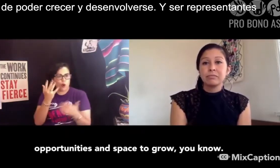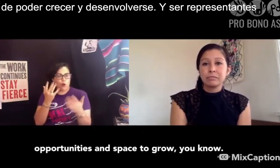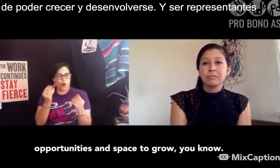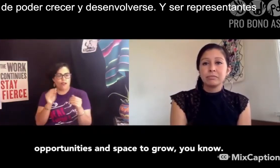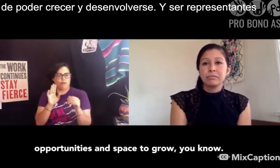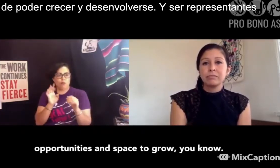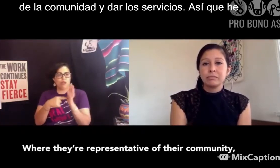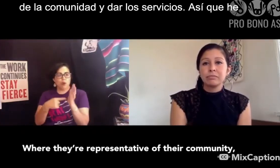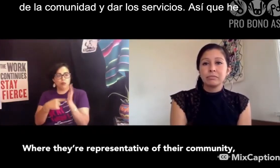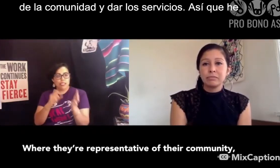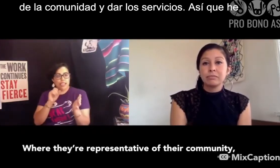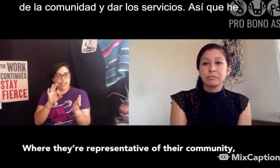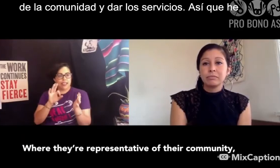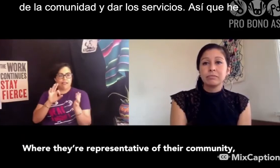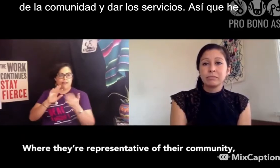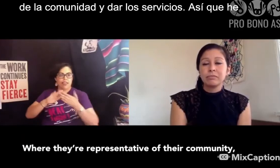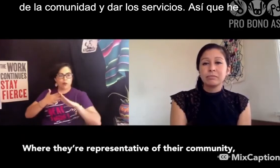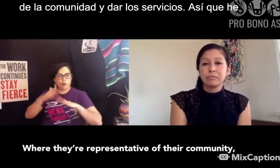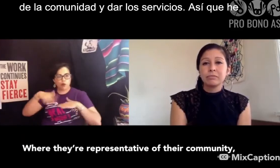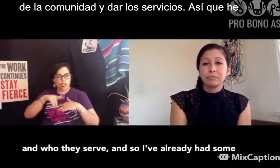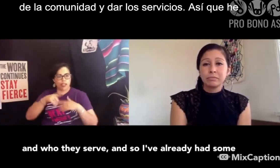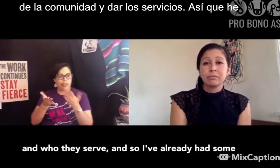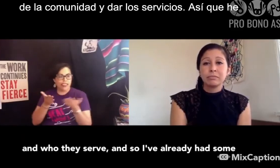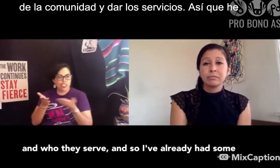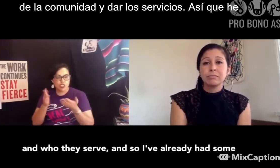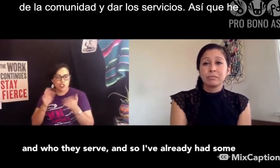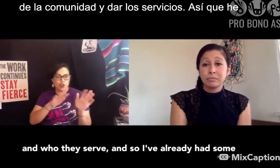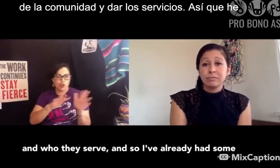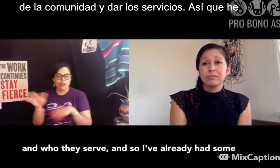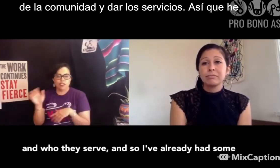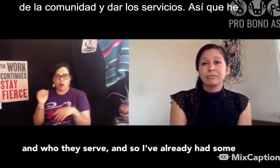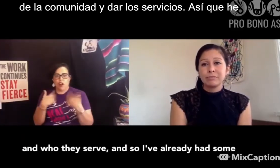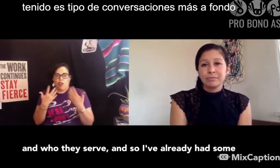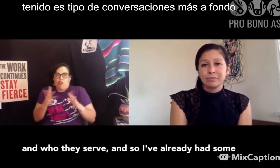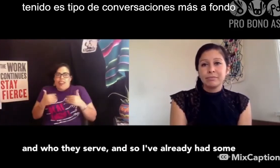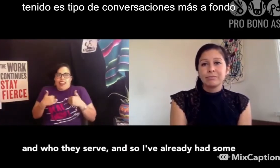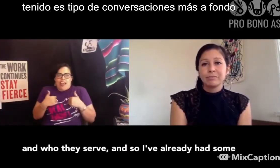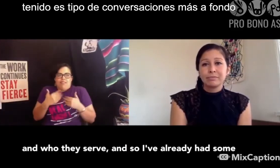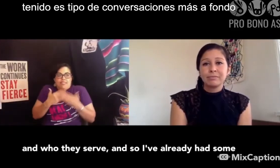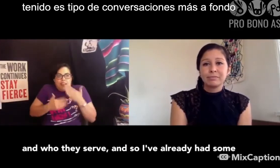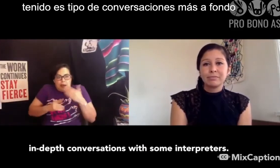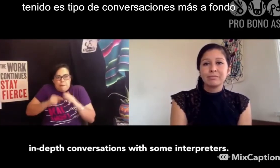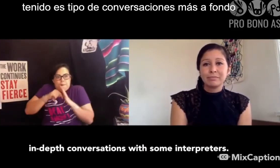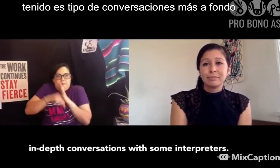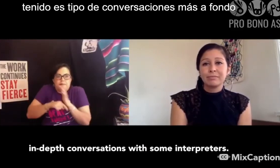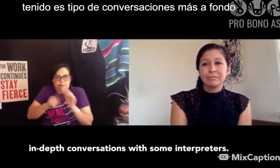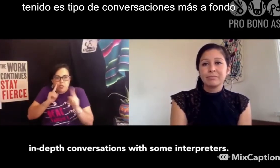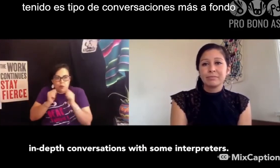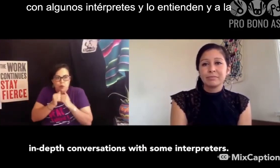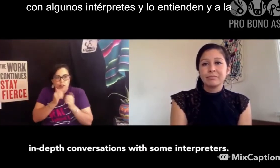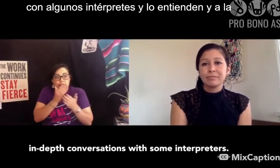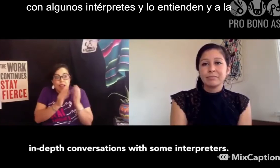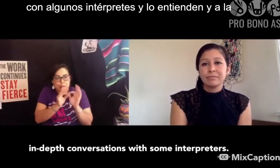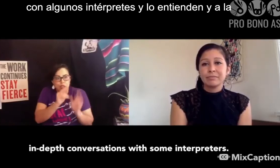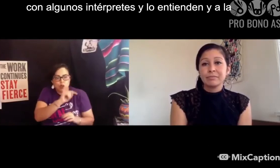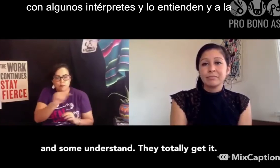ser representantes de la comunidad y dar los servicios. Así que he tenido este tipo de conversaciones más a